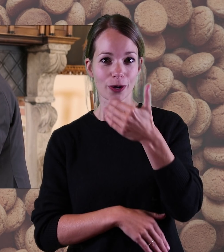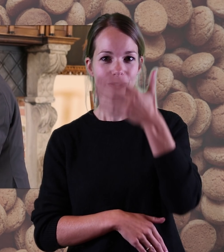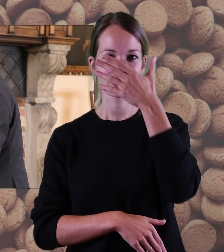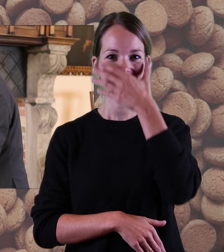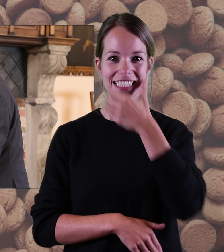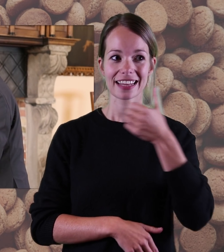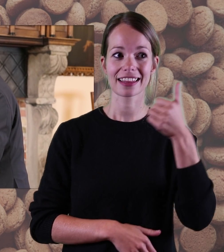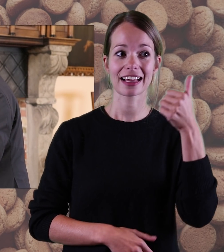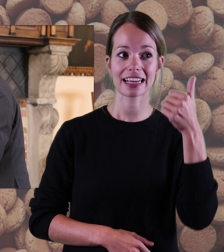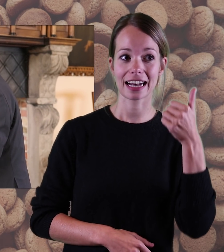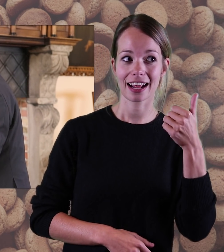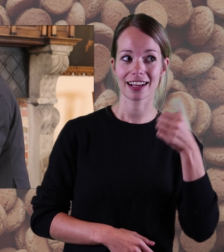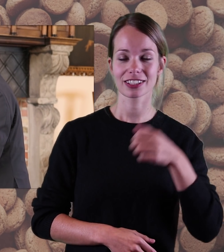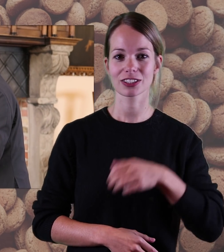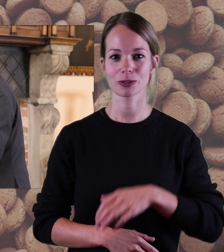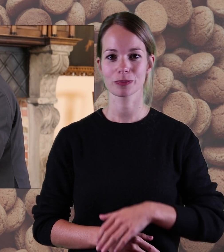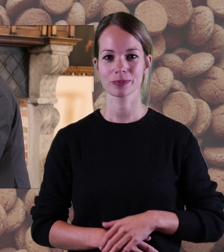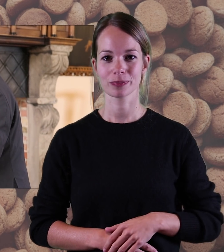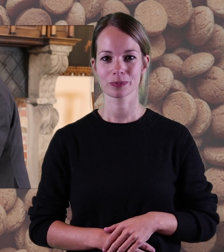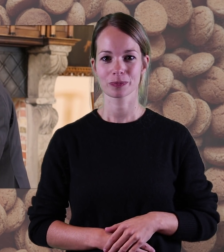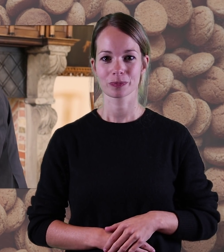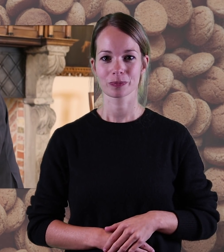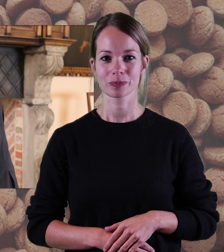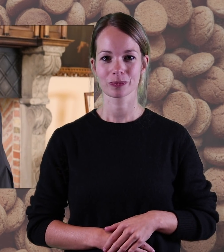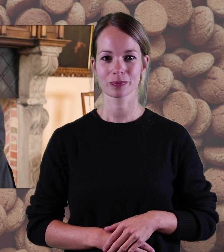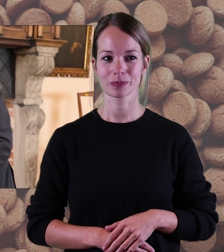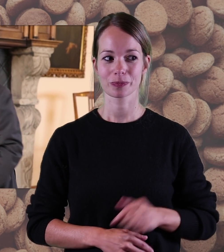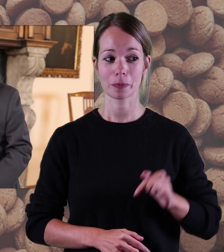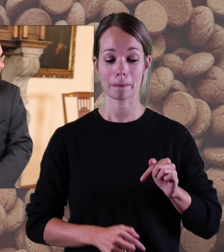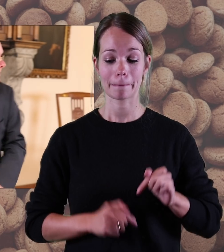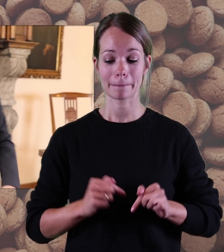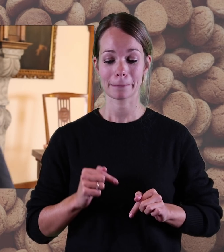laarsje, dank u Sinterklaasje.